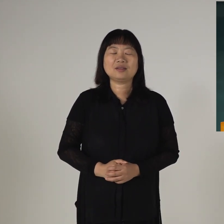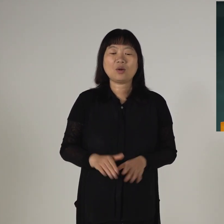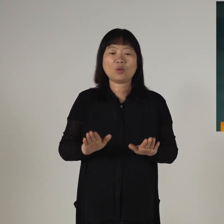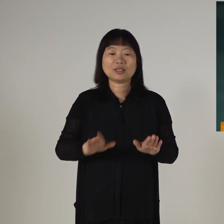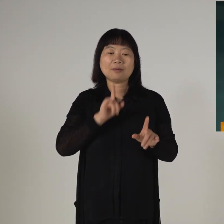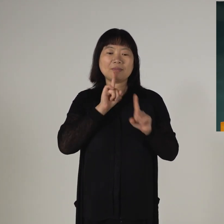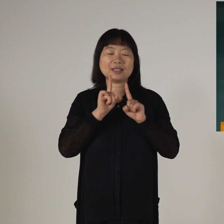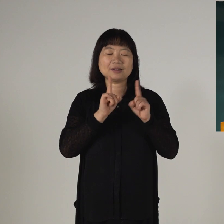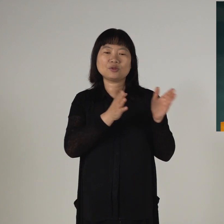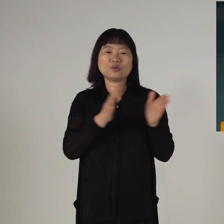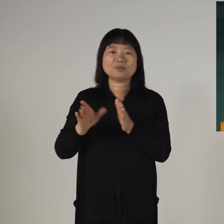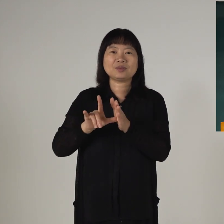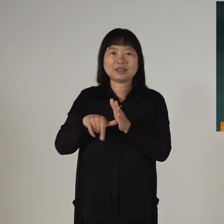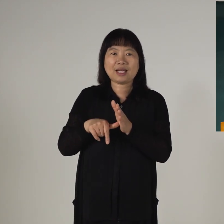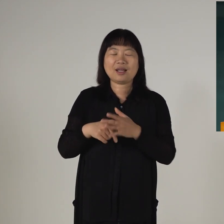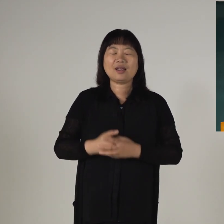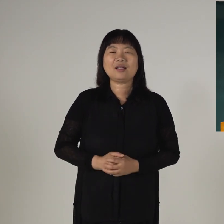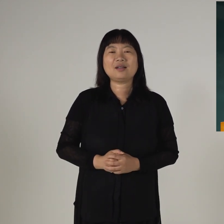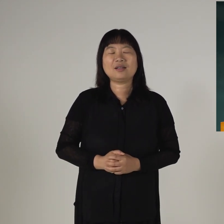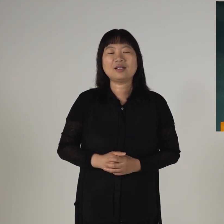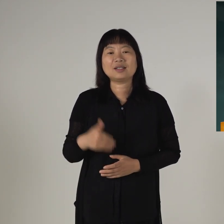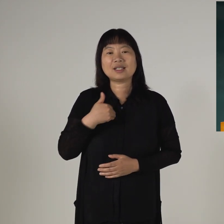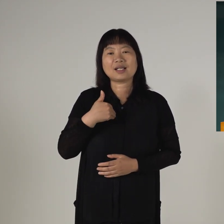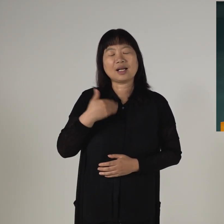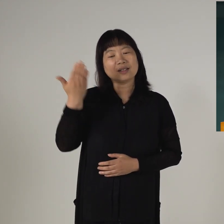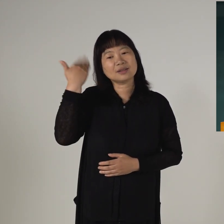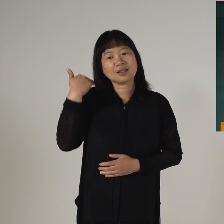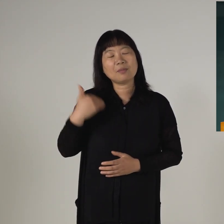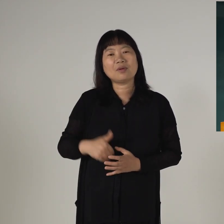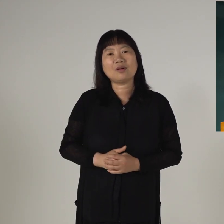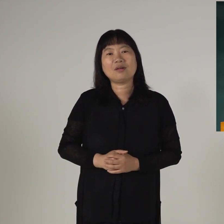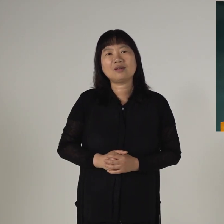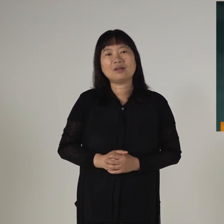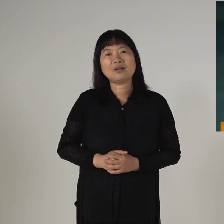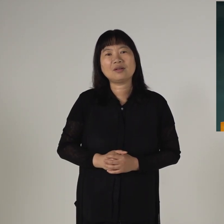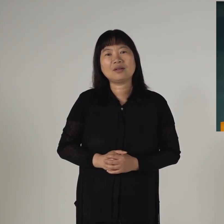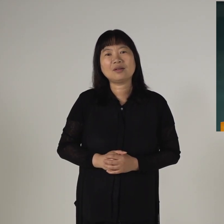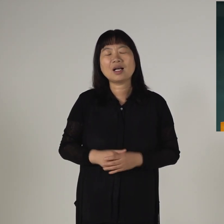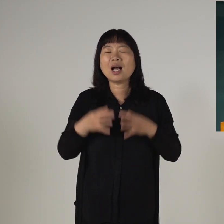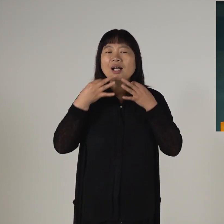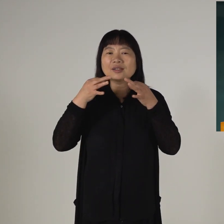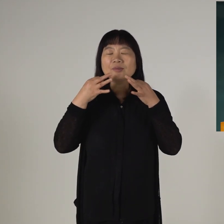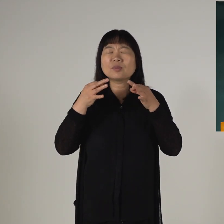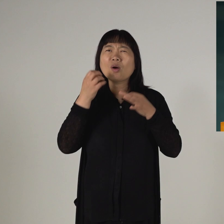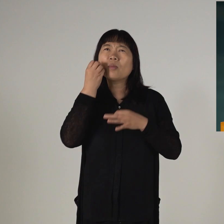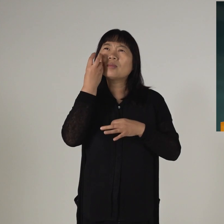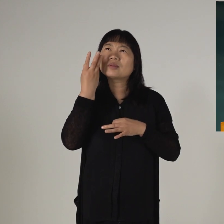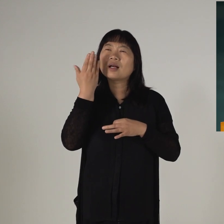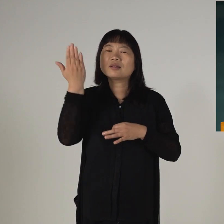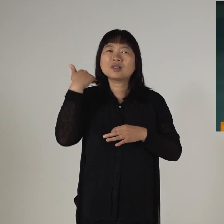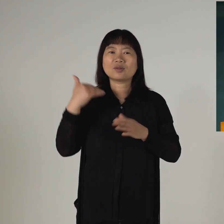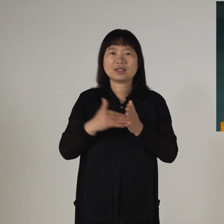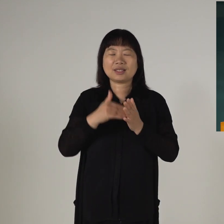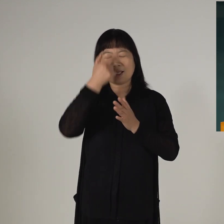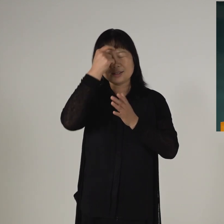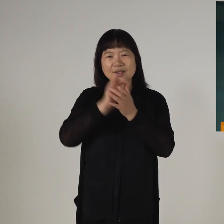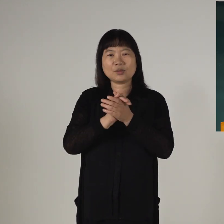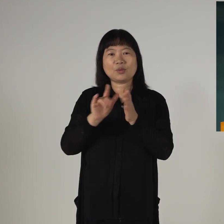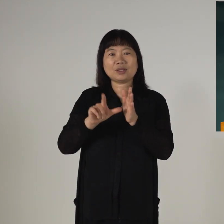오늘 이 말씀을 준비하면서 제가 지난번 그 금요 몇 달 전인데 기도